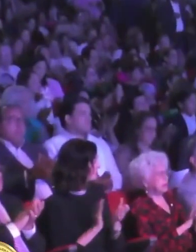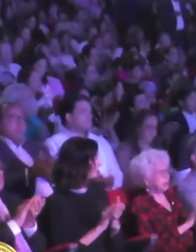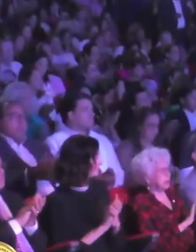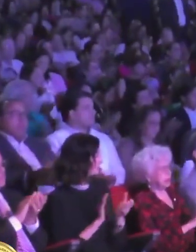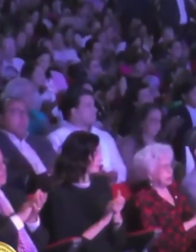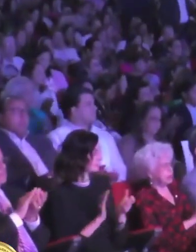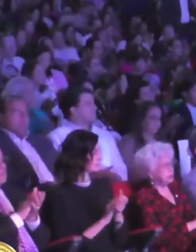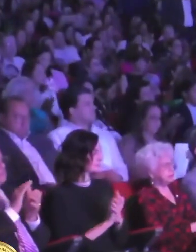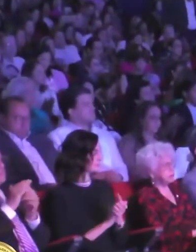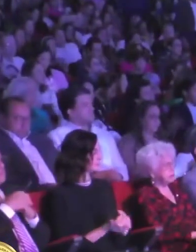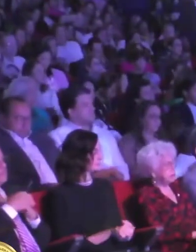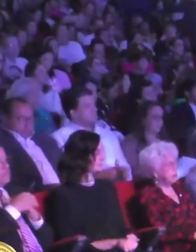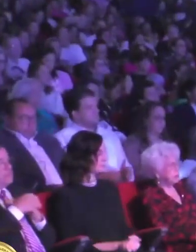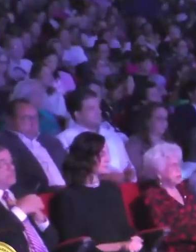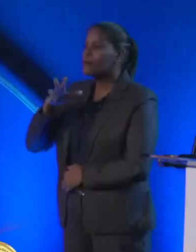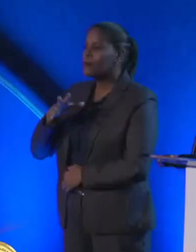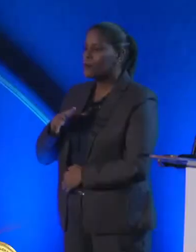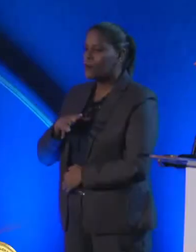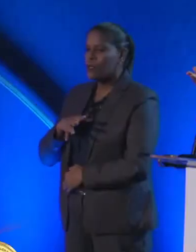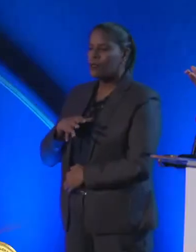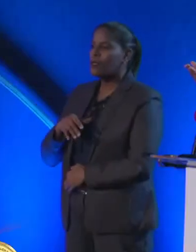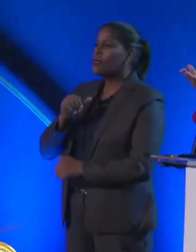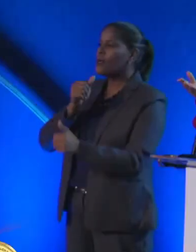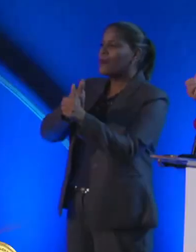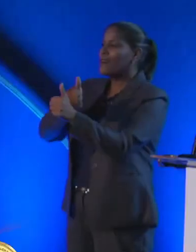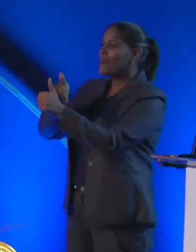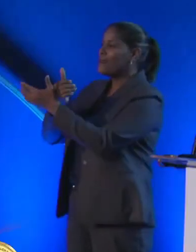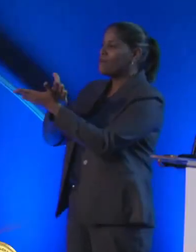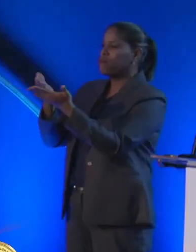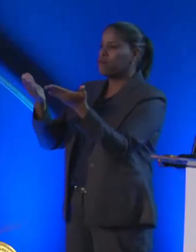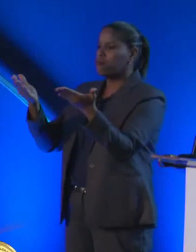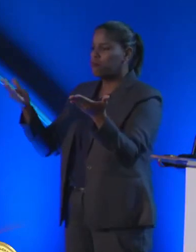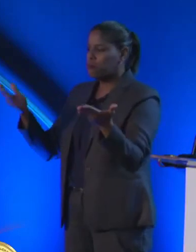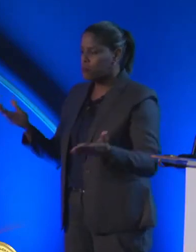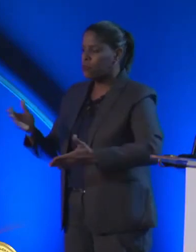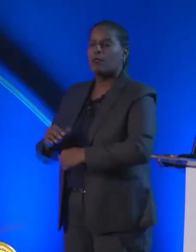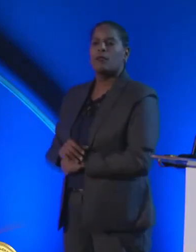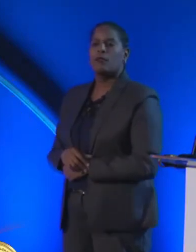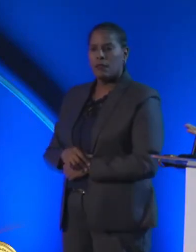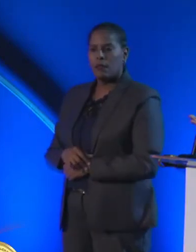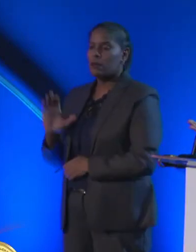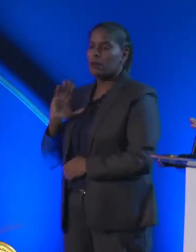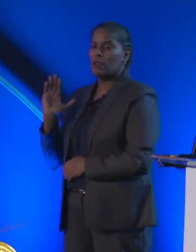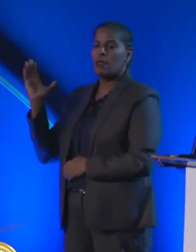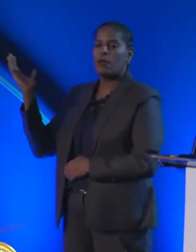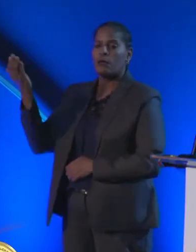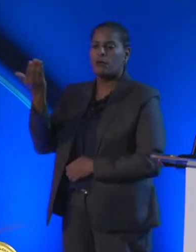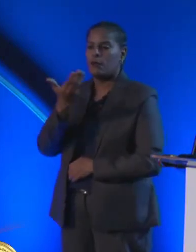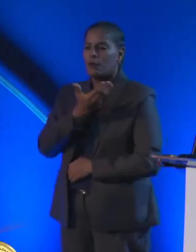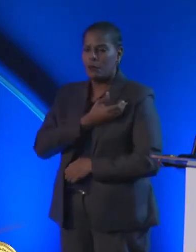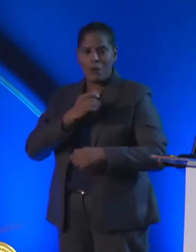ideales mujeres Como cada una de ustedes y como nuestras